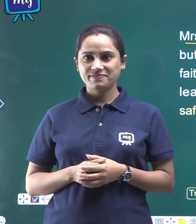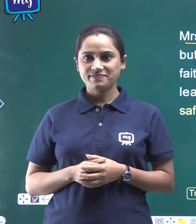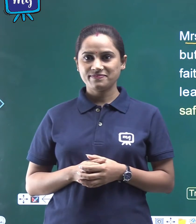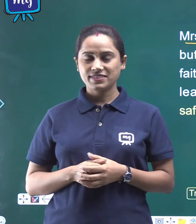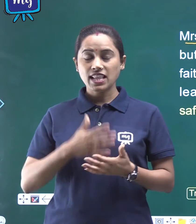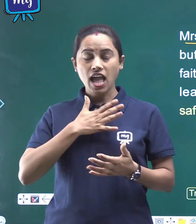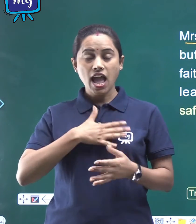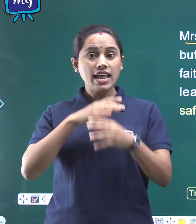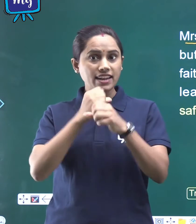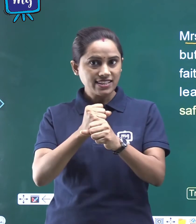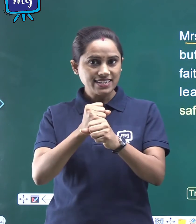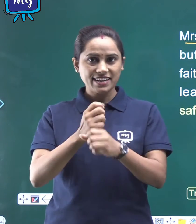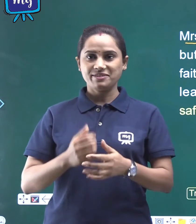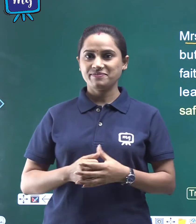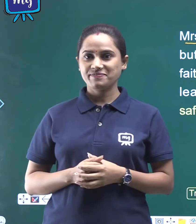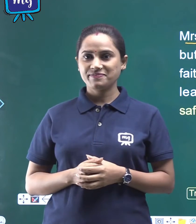ट्रस्टेड